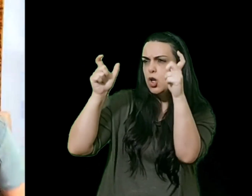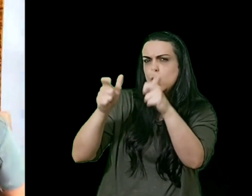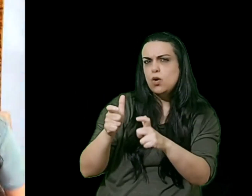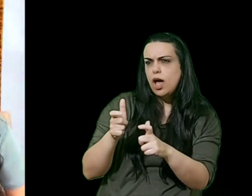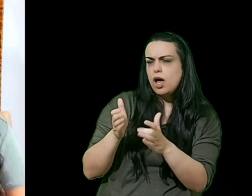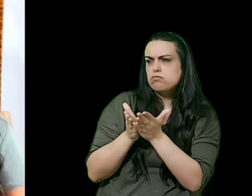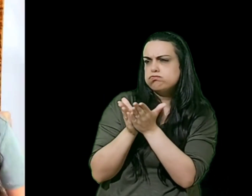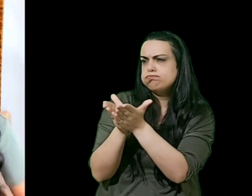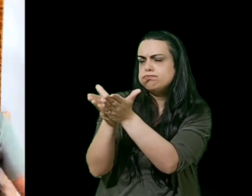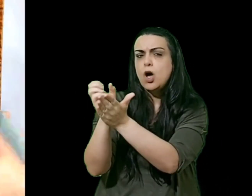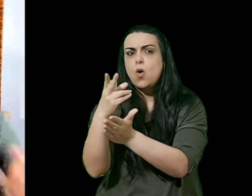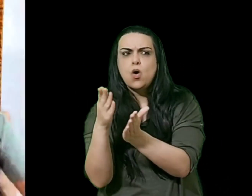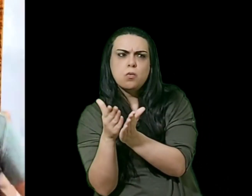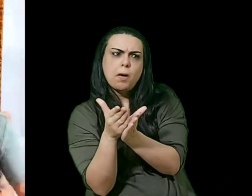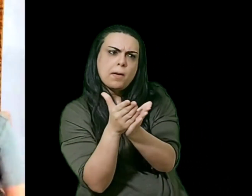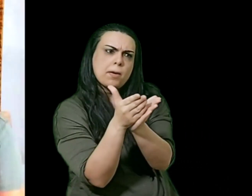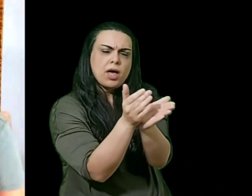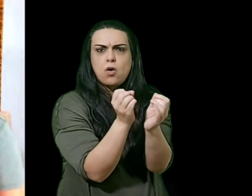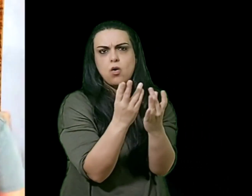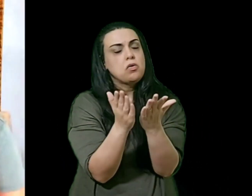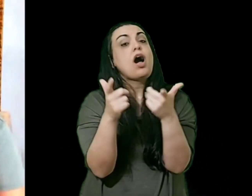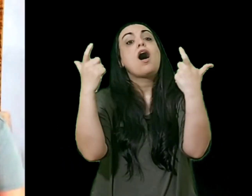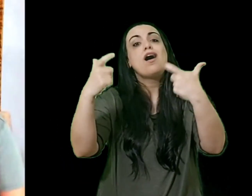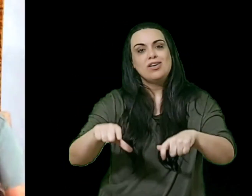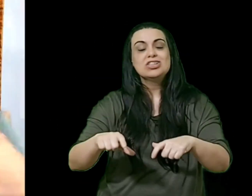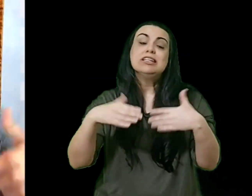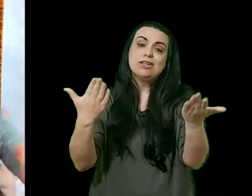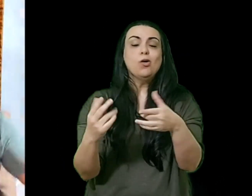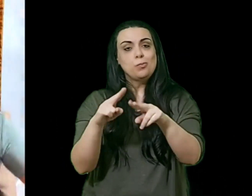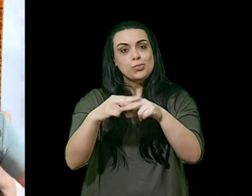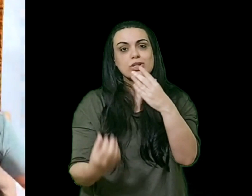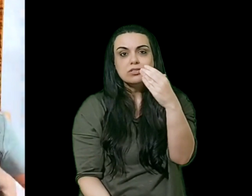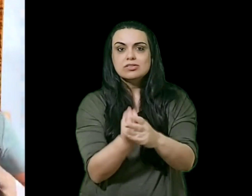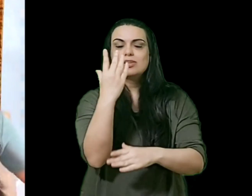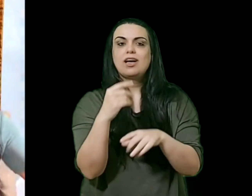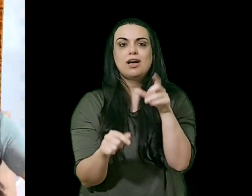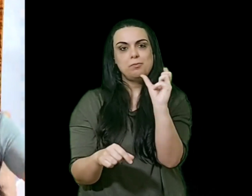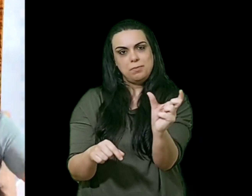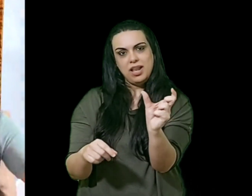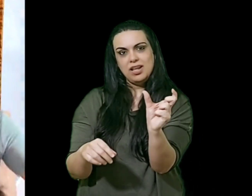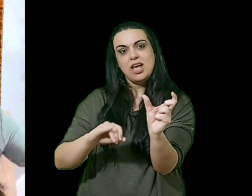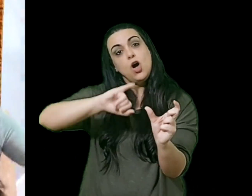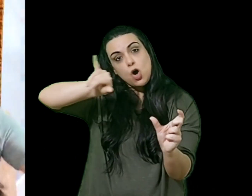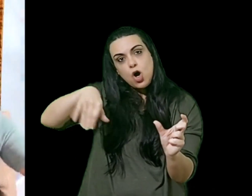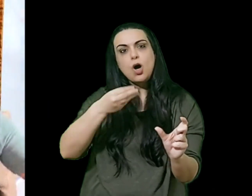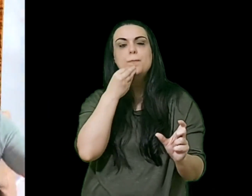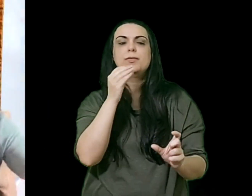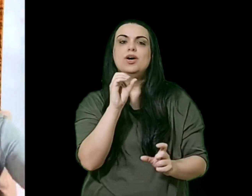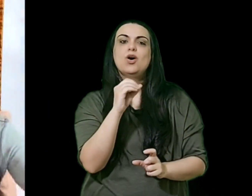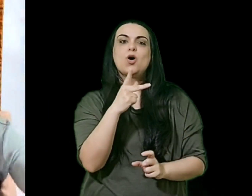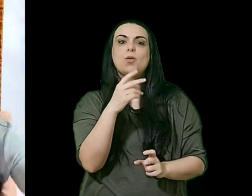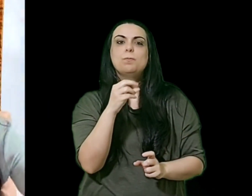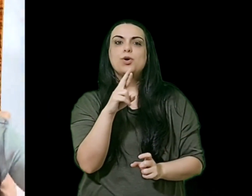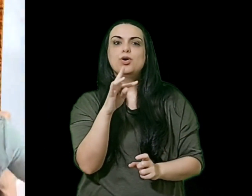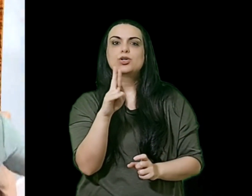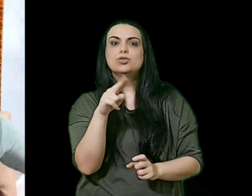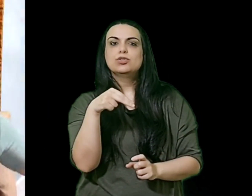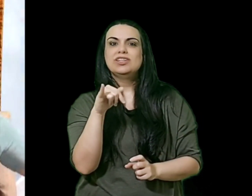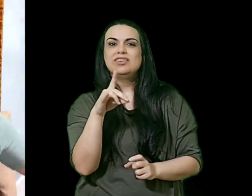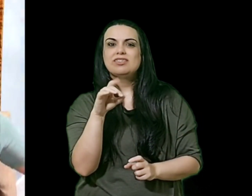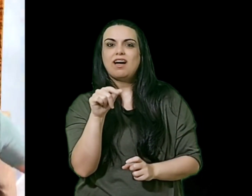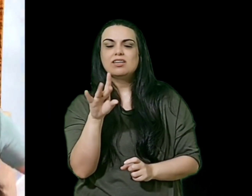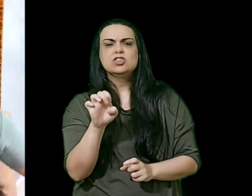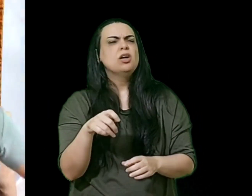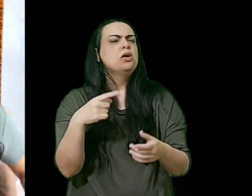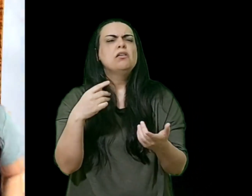para outro lugar. Então, em razão disso, originou-se o termo utilizado, oportunidade. Camila, por que você achou importante isso aí? Vou te falar por